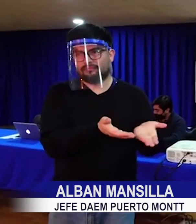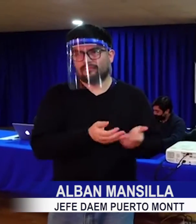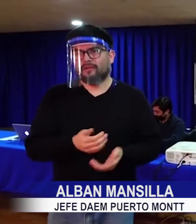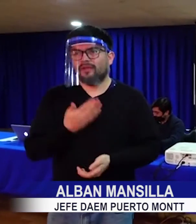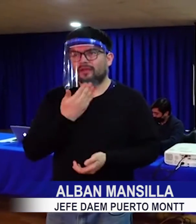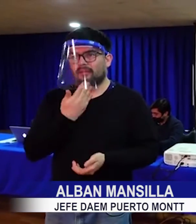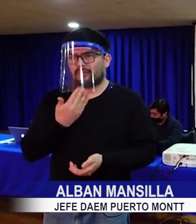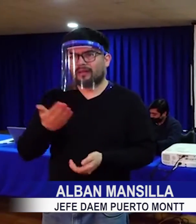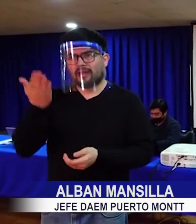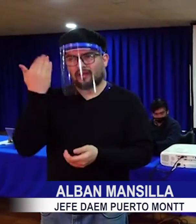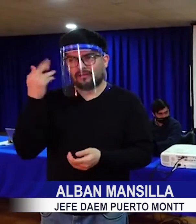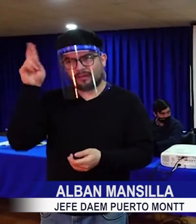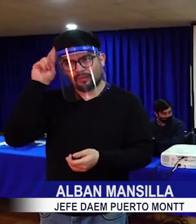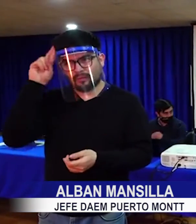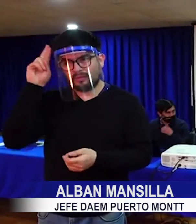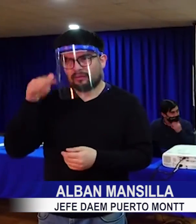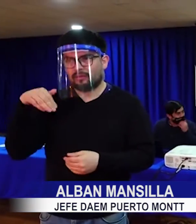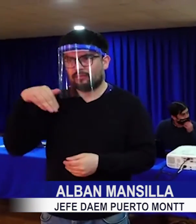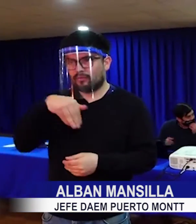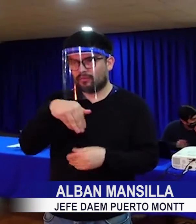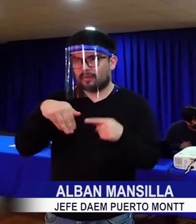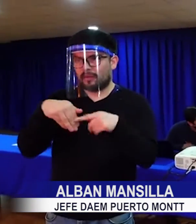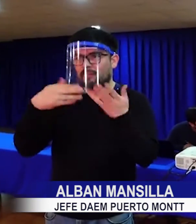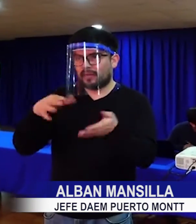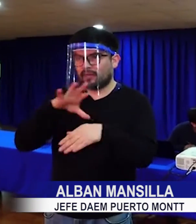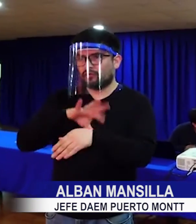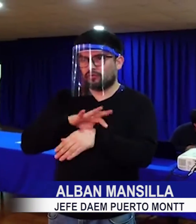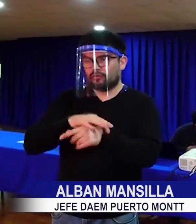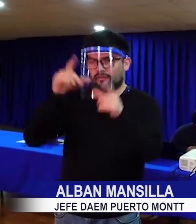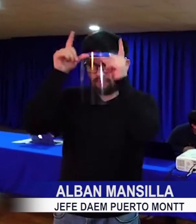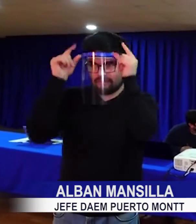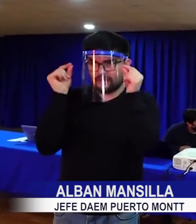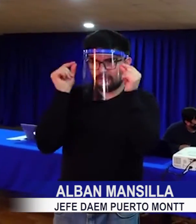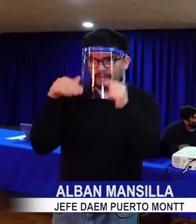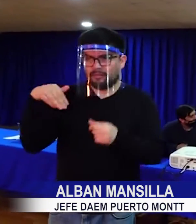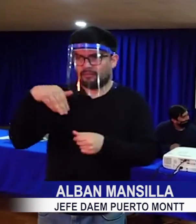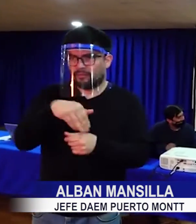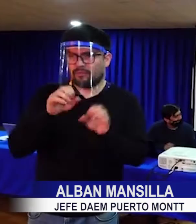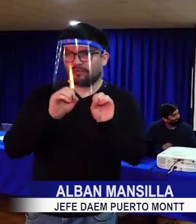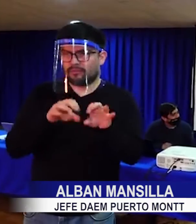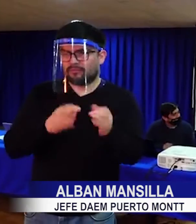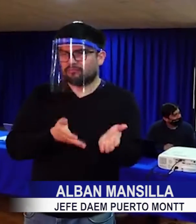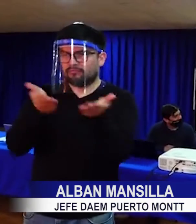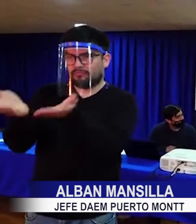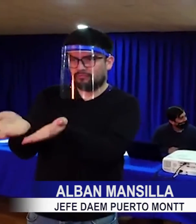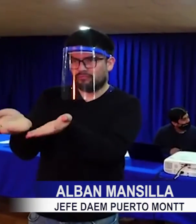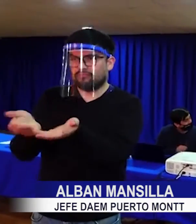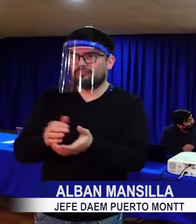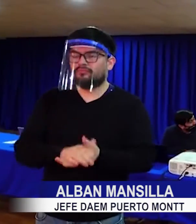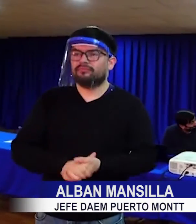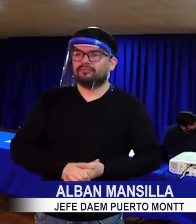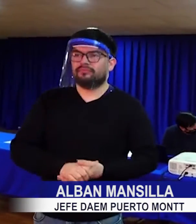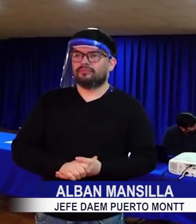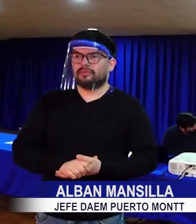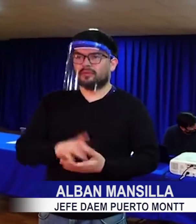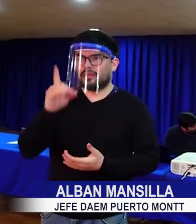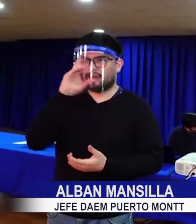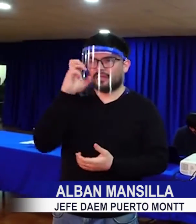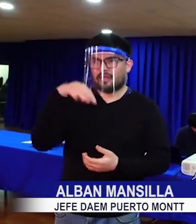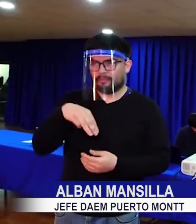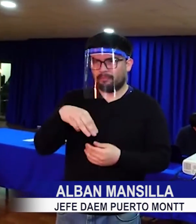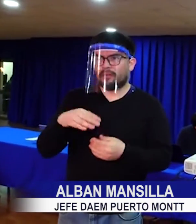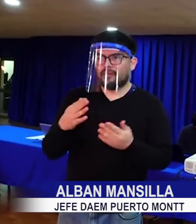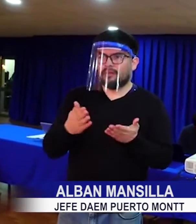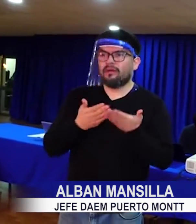disposición hemos estado colocando los recursos humanos y materiales del desierto para ayudar en esta gestión es ha sido la instrucción